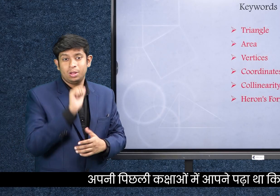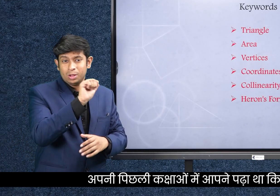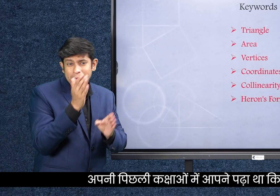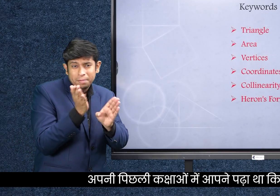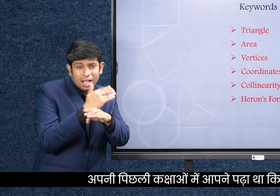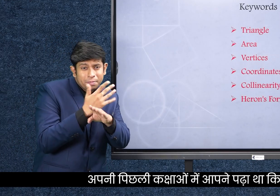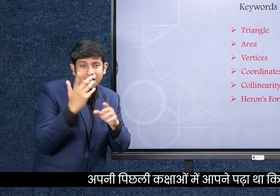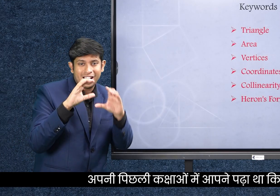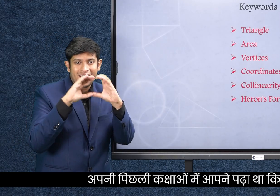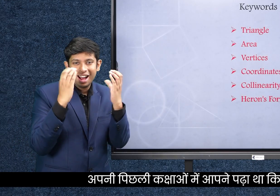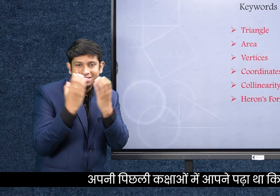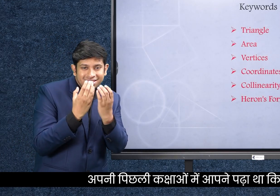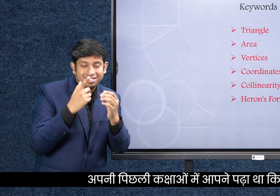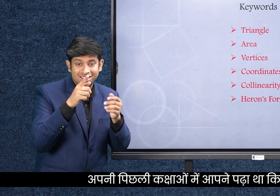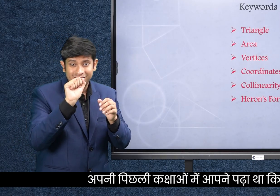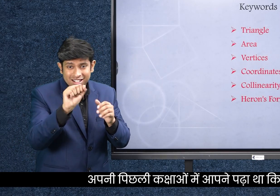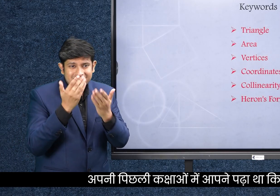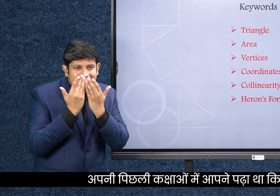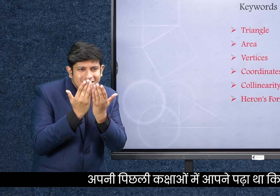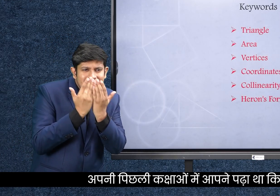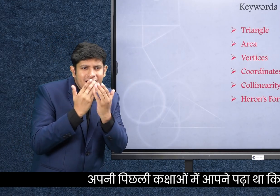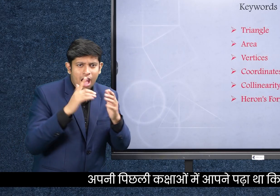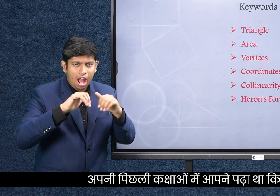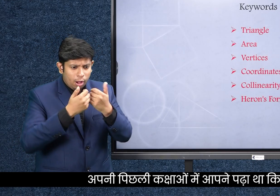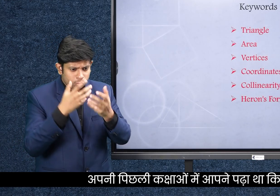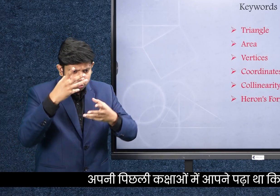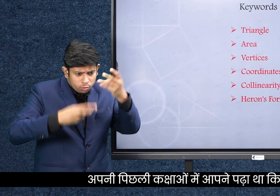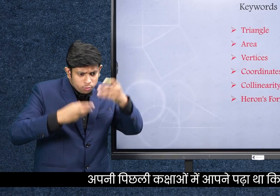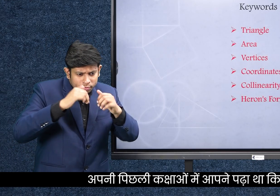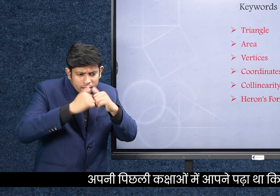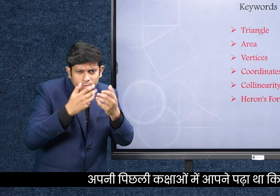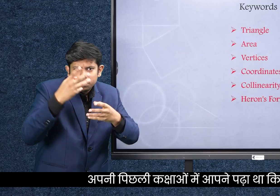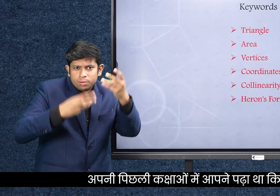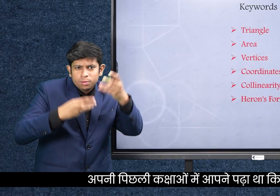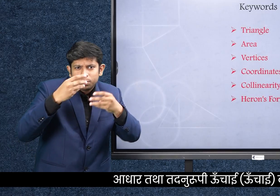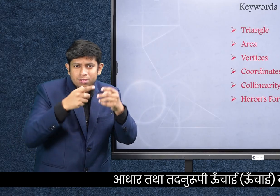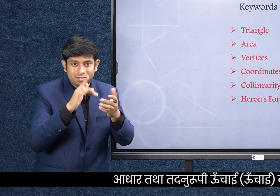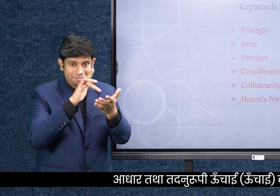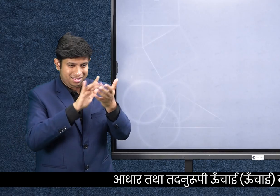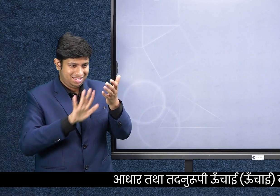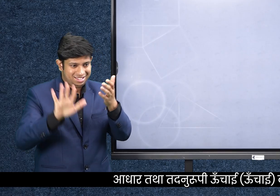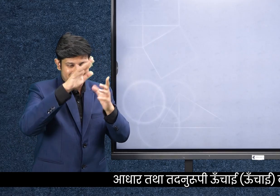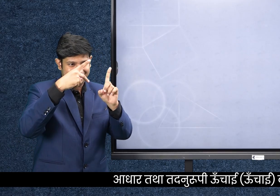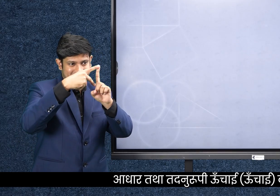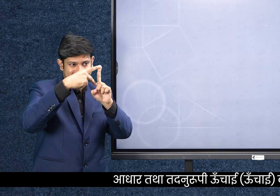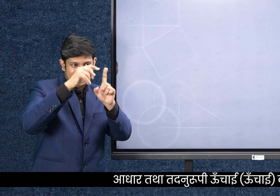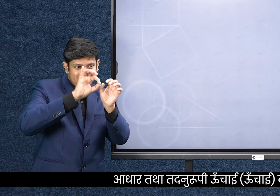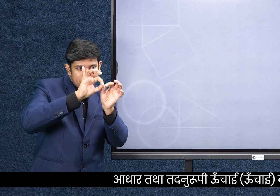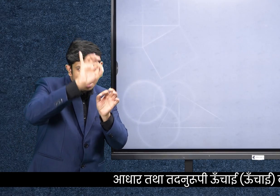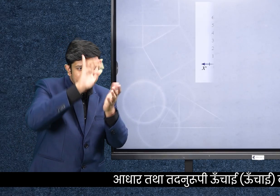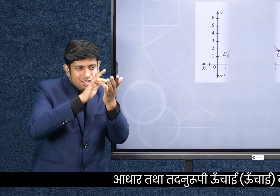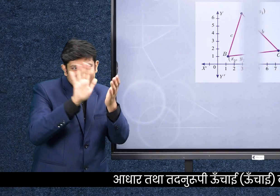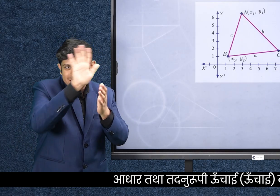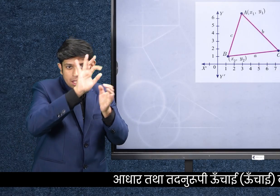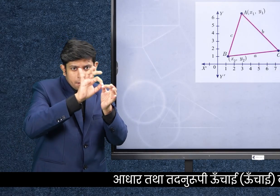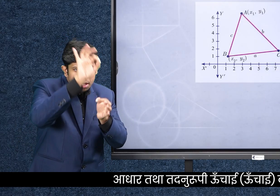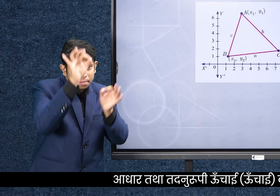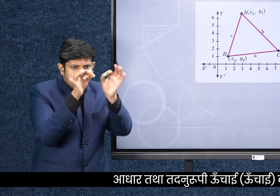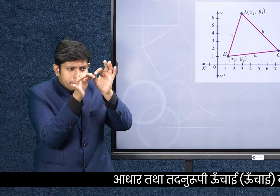अपनी पिछली कक्षाओं में आपने पढ़ा था कि जब त्रिभुज का आधार तथा तदानुरूपी ऊंचाई दी जाती